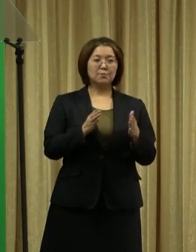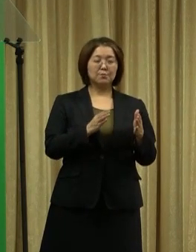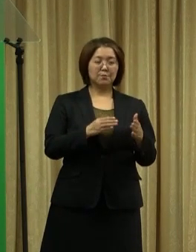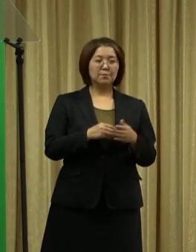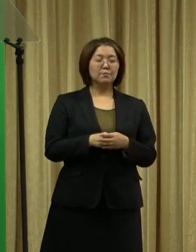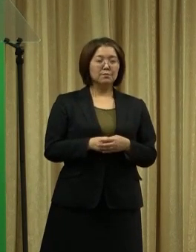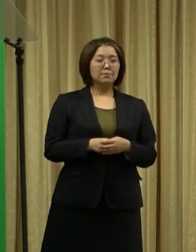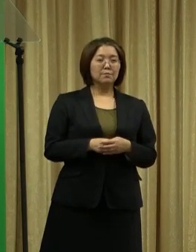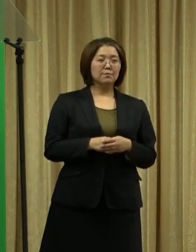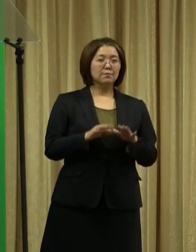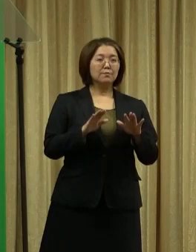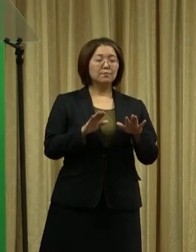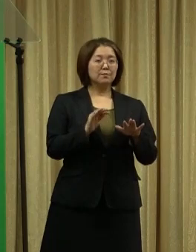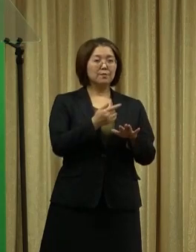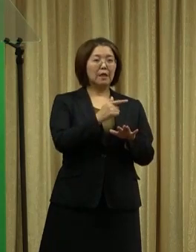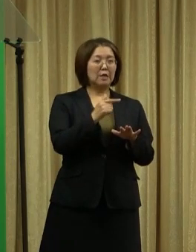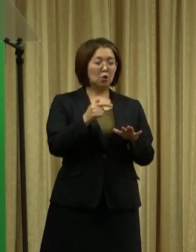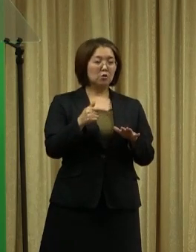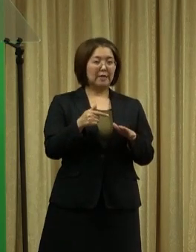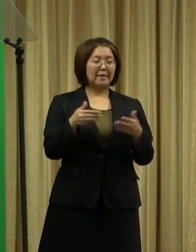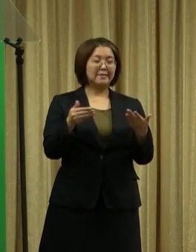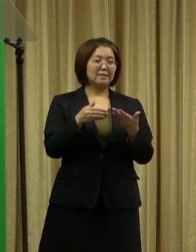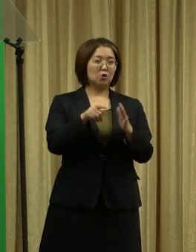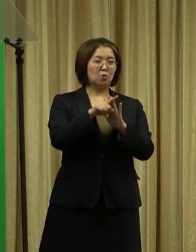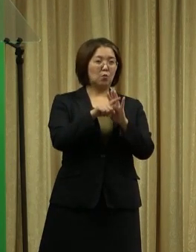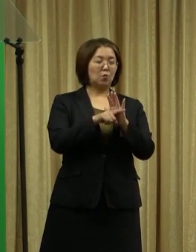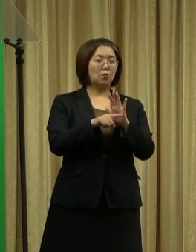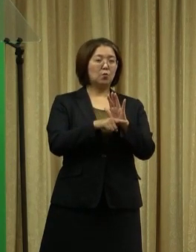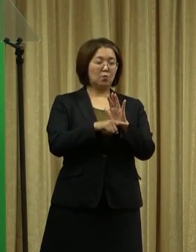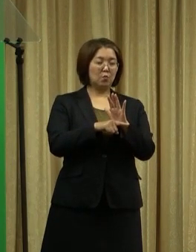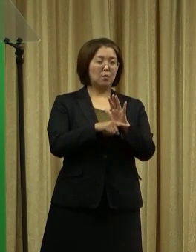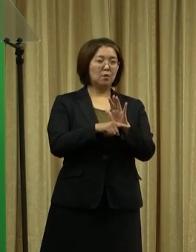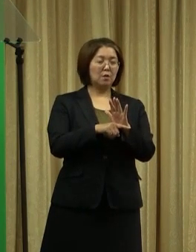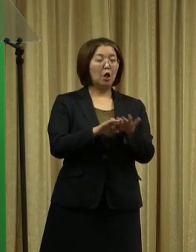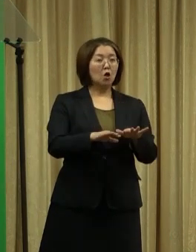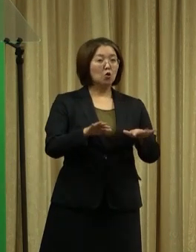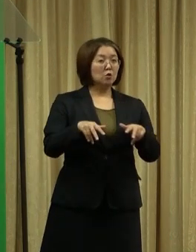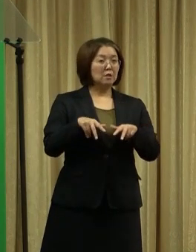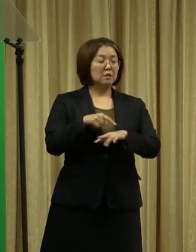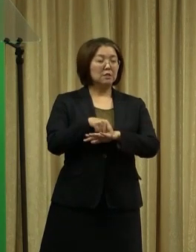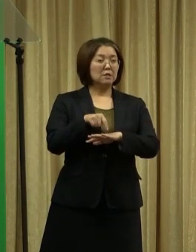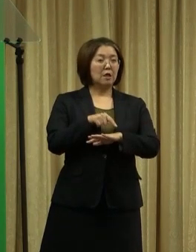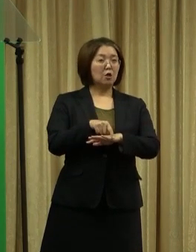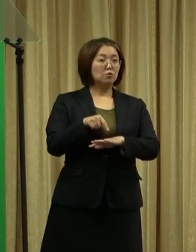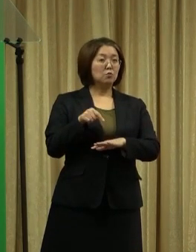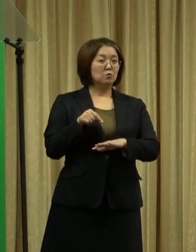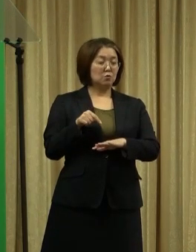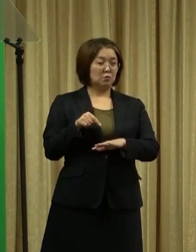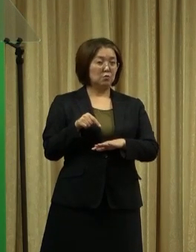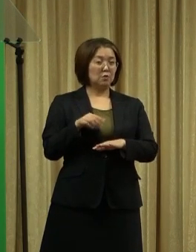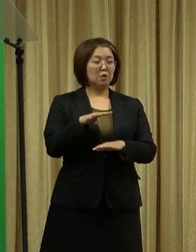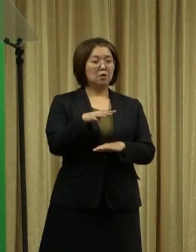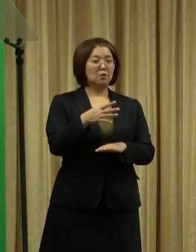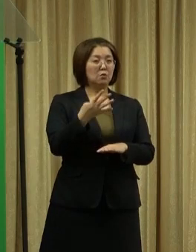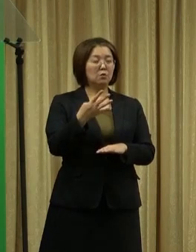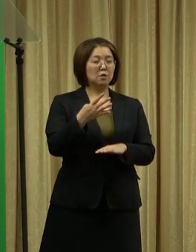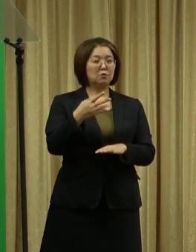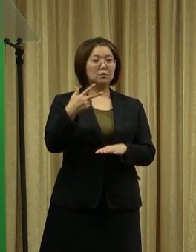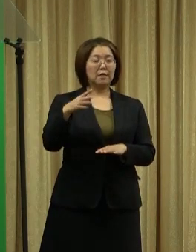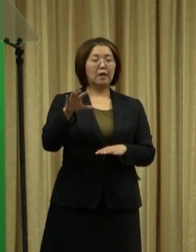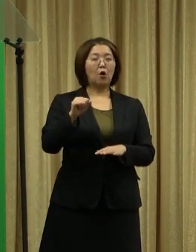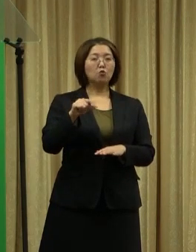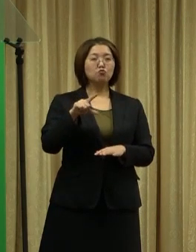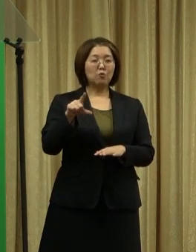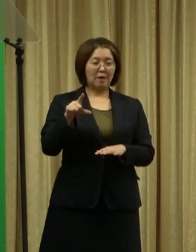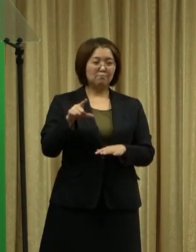今回、いろいろこう事業をラインナップする中で、いわゆる子ども政策に、400億、7億円の予算